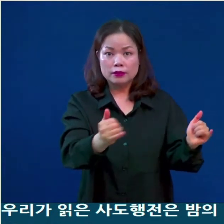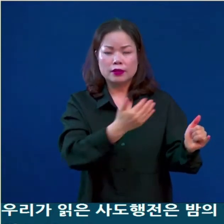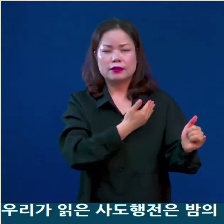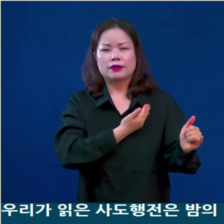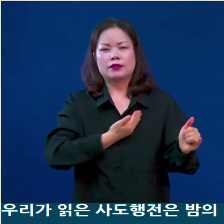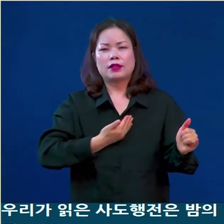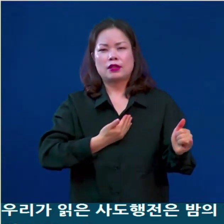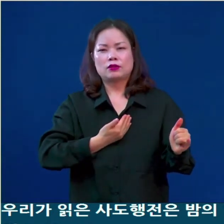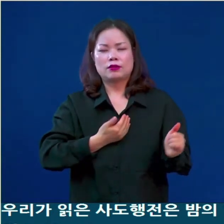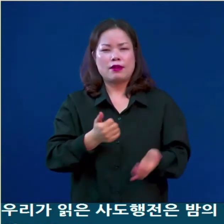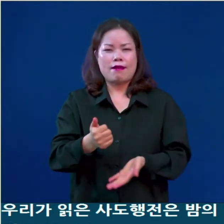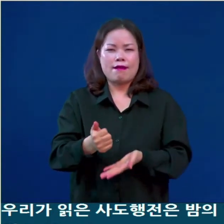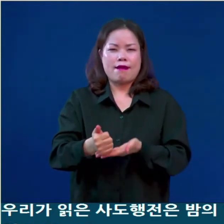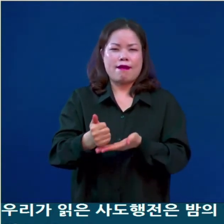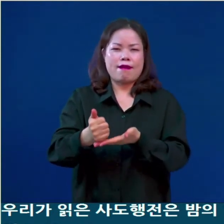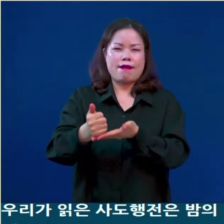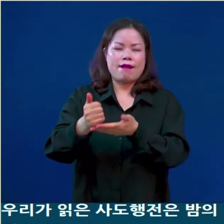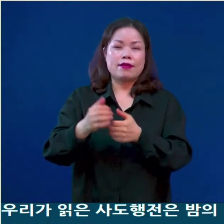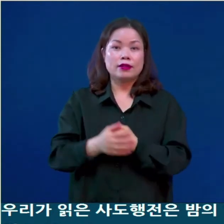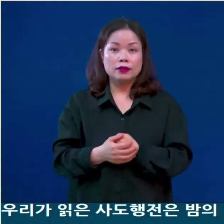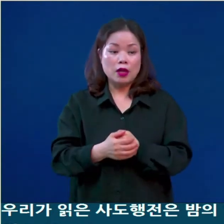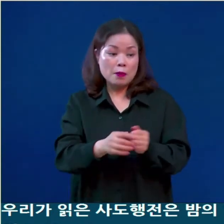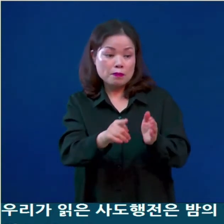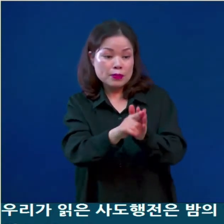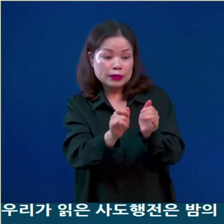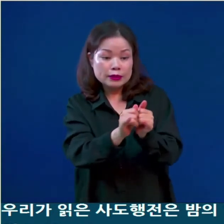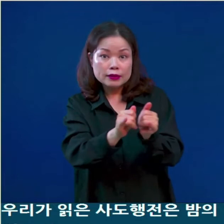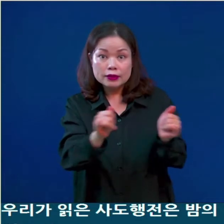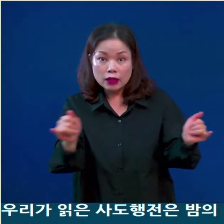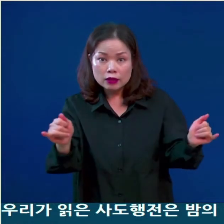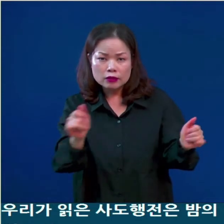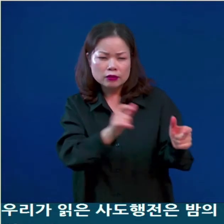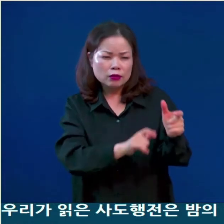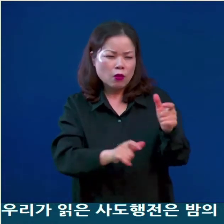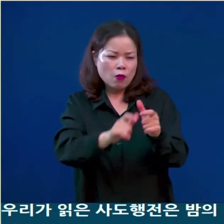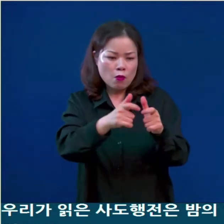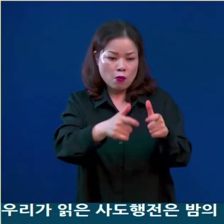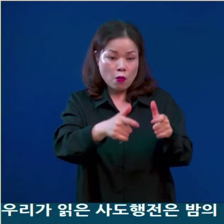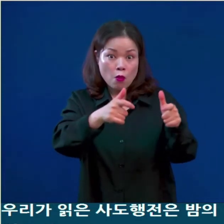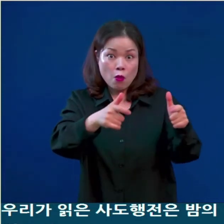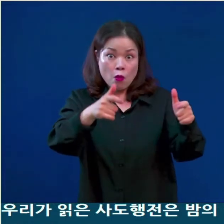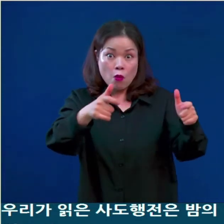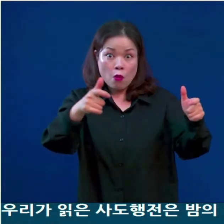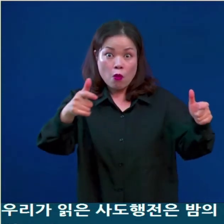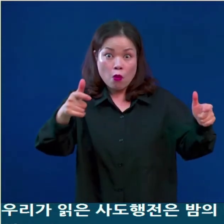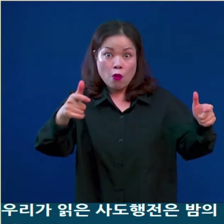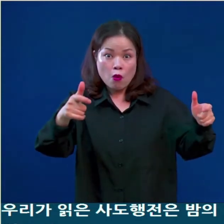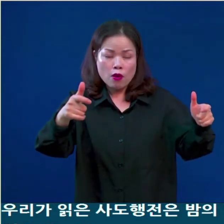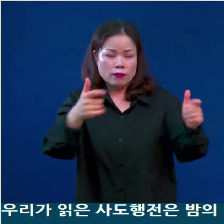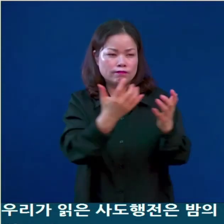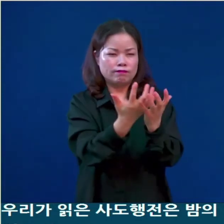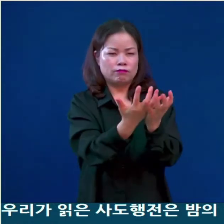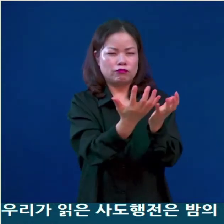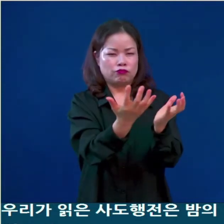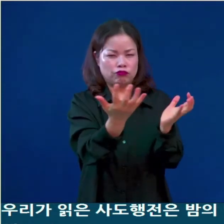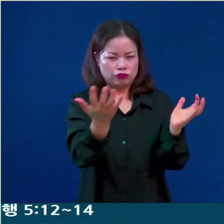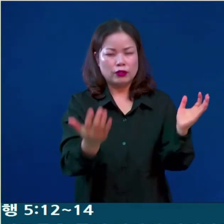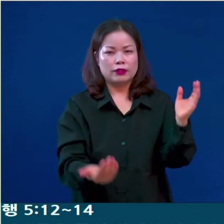사도들을 칭찬합니다. 믿는 사람들이 더욱 늘어나면서 큰 무리를